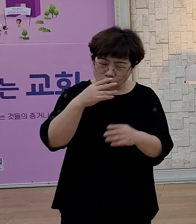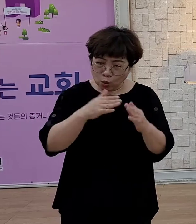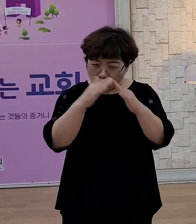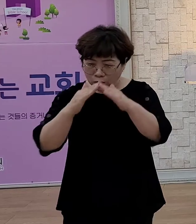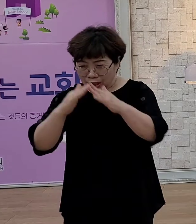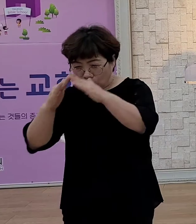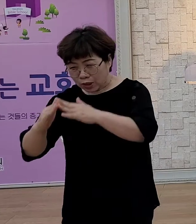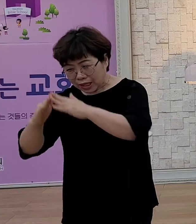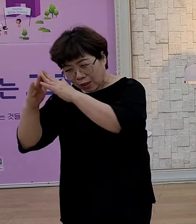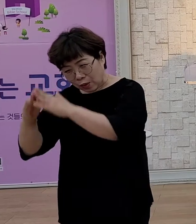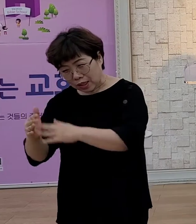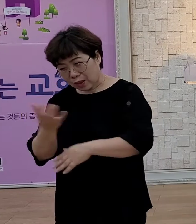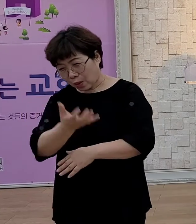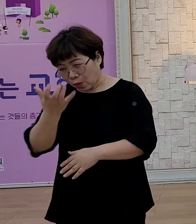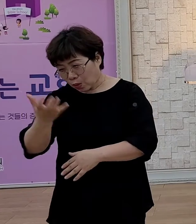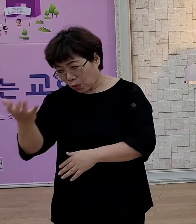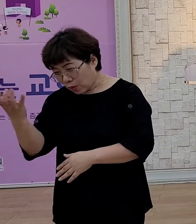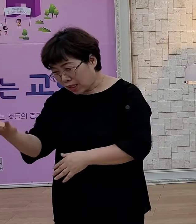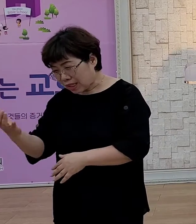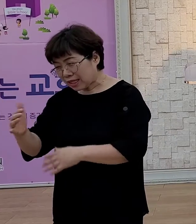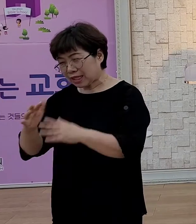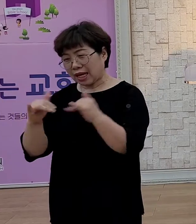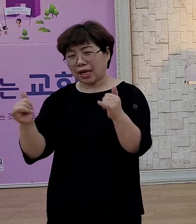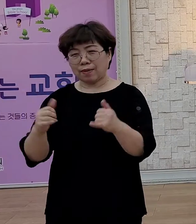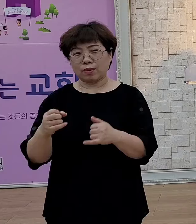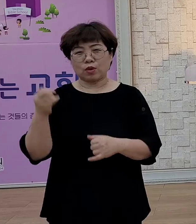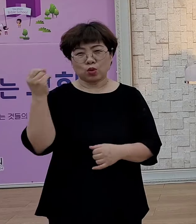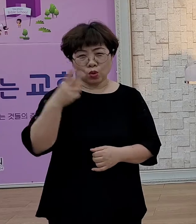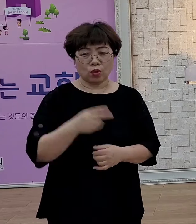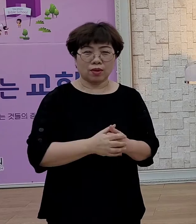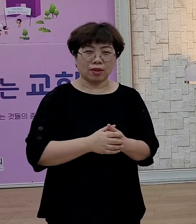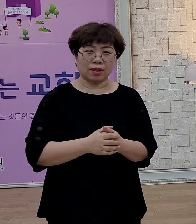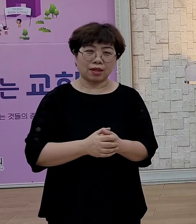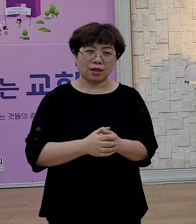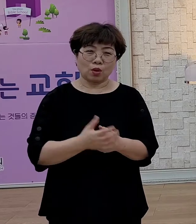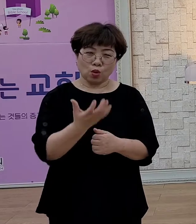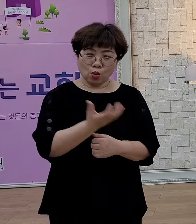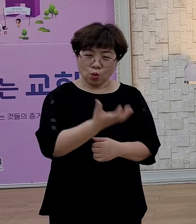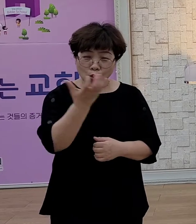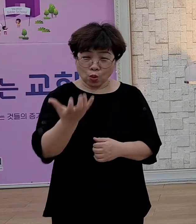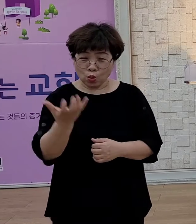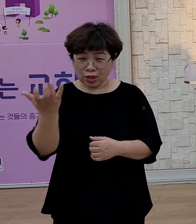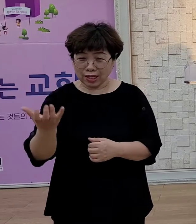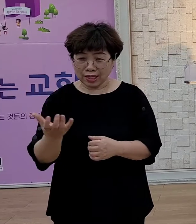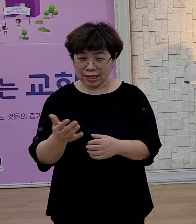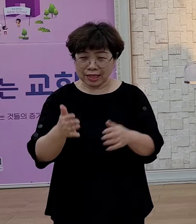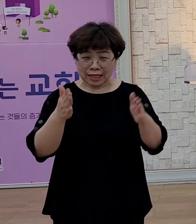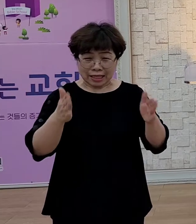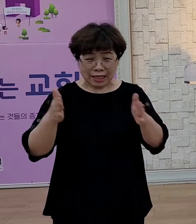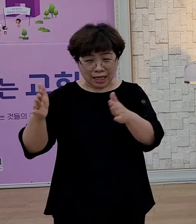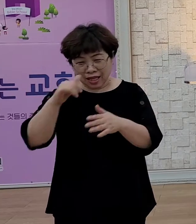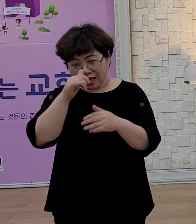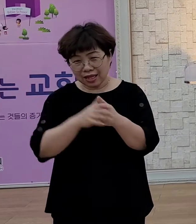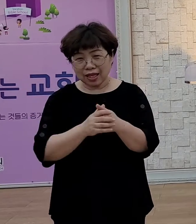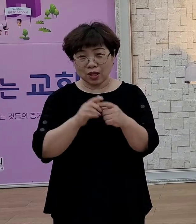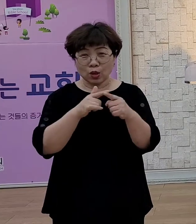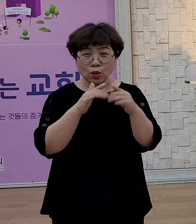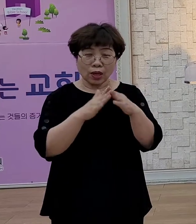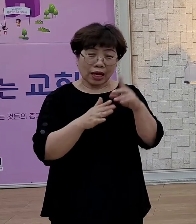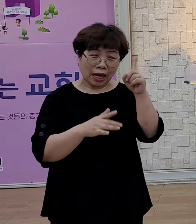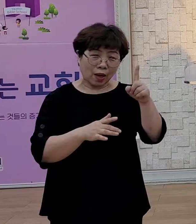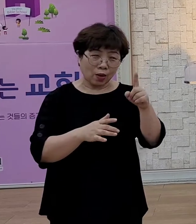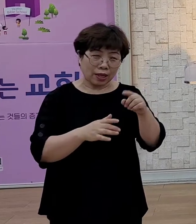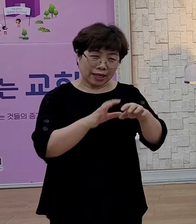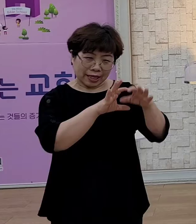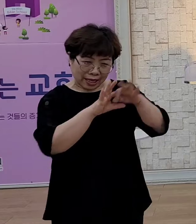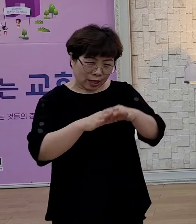사람은 또 자주 옮겨 다녀요. 주기가 있어요. 주기가. 한 교회에 오래 못 붙어 있는 사람은요. 또 몇